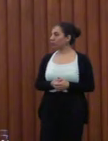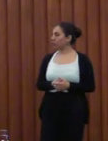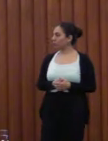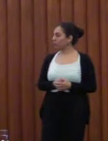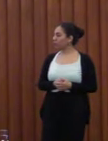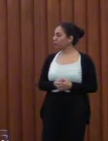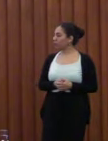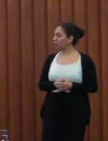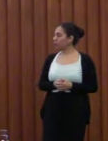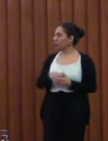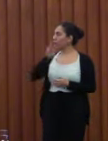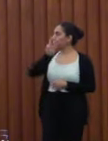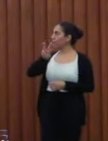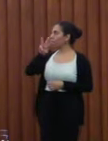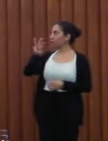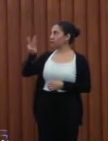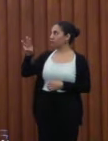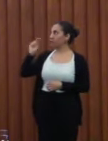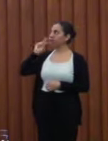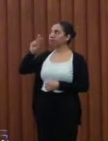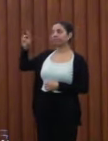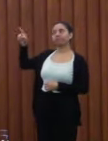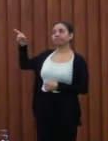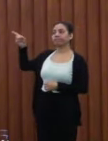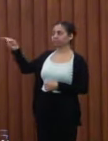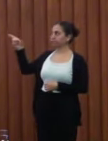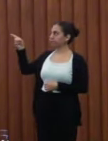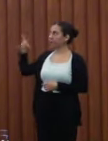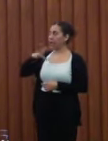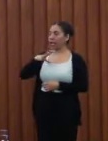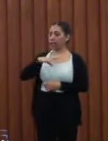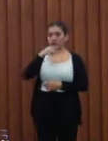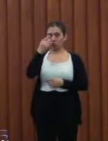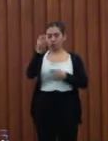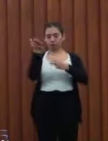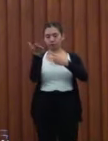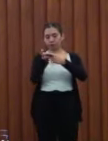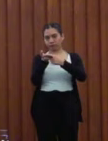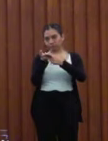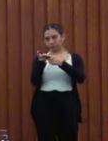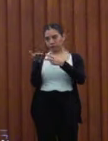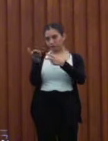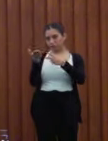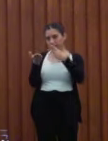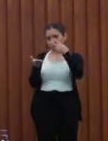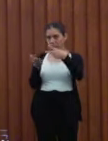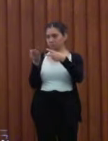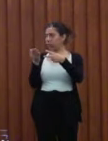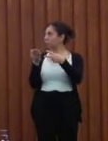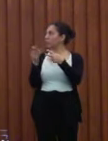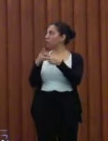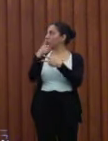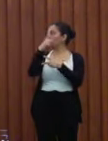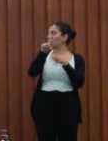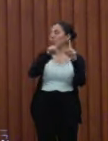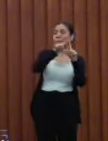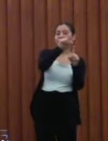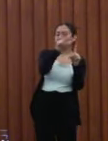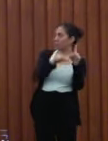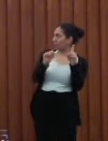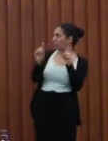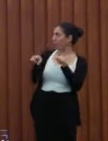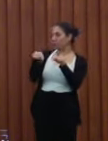La plataforma se ve así y básicamente consiste en dos secciones, que es un mapa y un módulo de graficación. Y